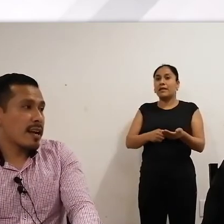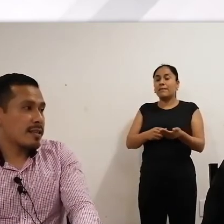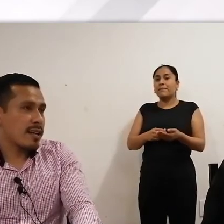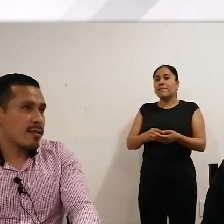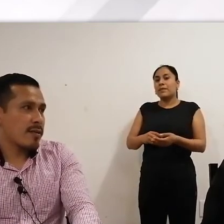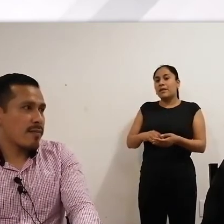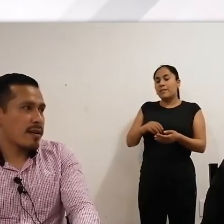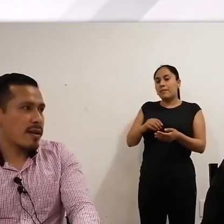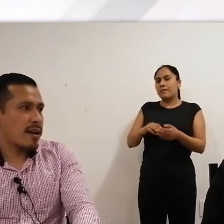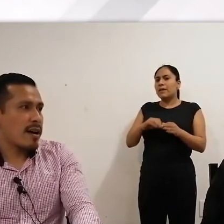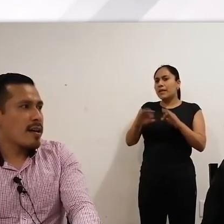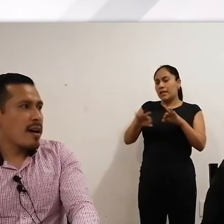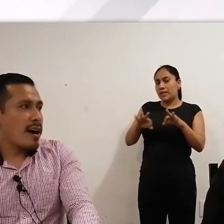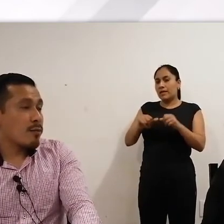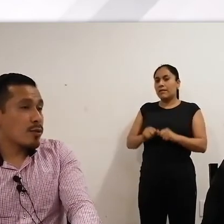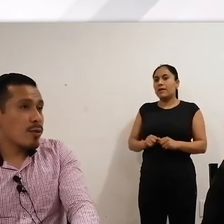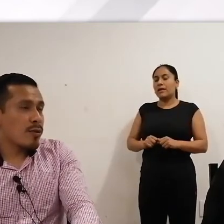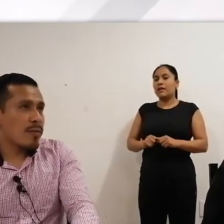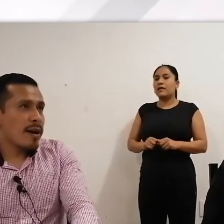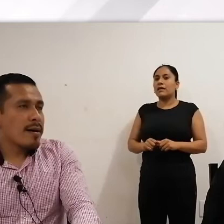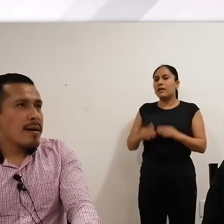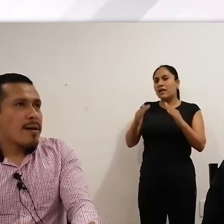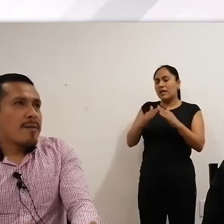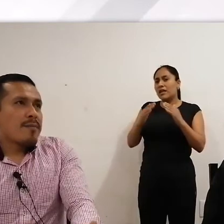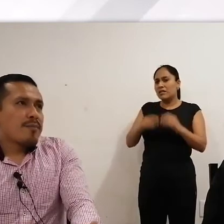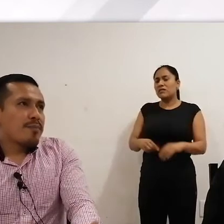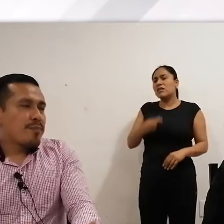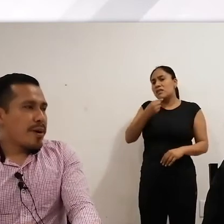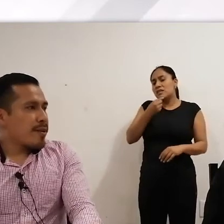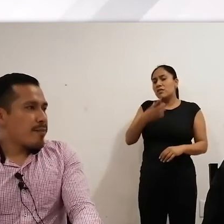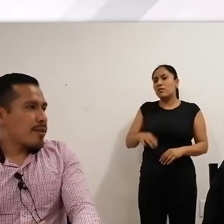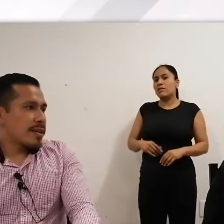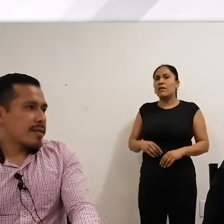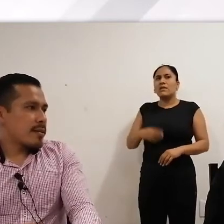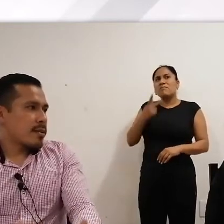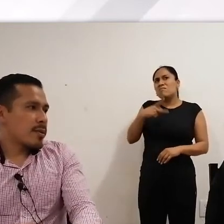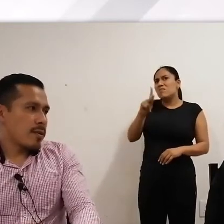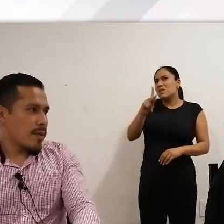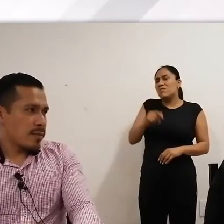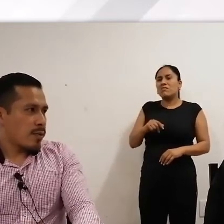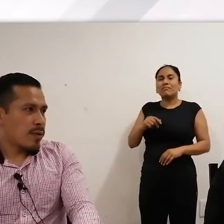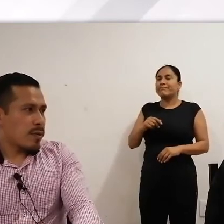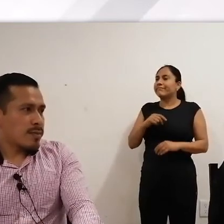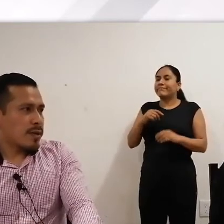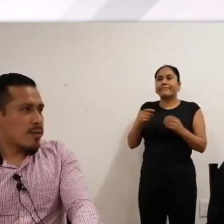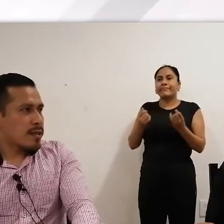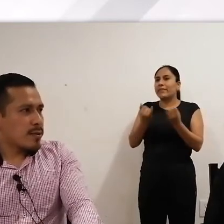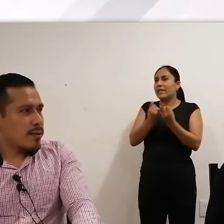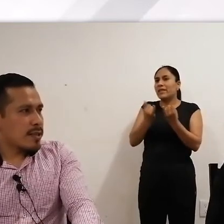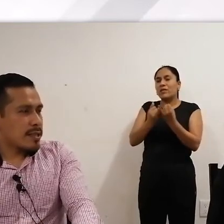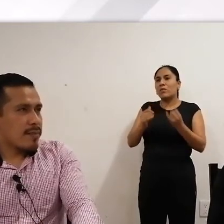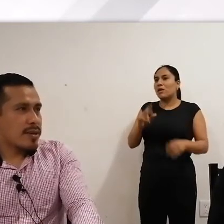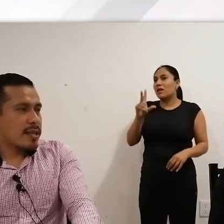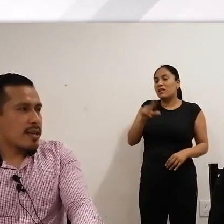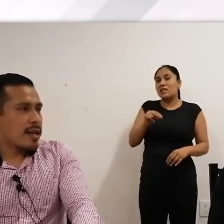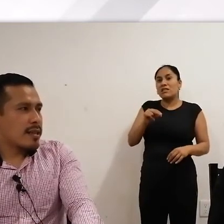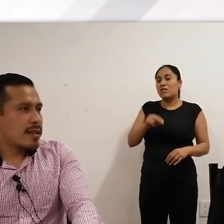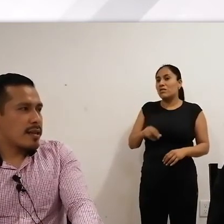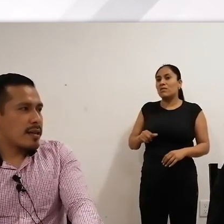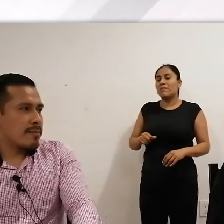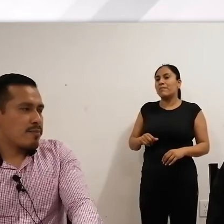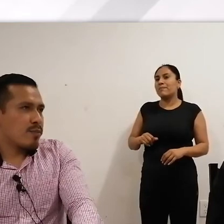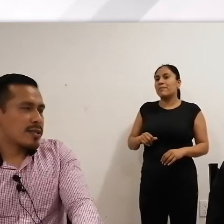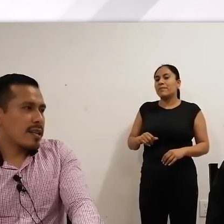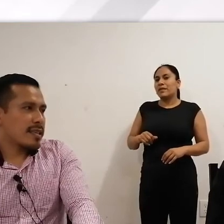fueran realizando de manera autónoma. Pero pues no es lo mismo, ¿no? Con las personas con